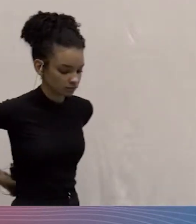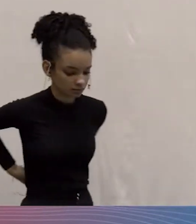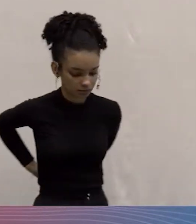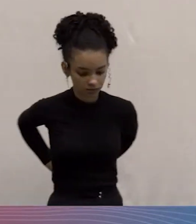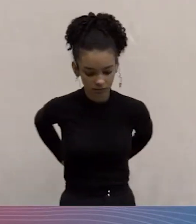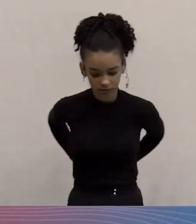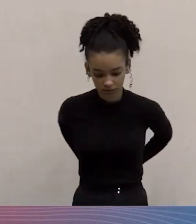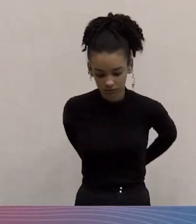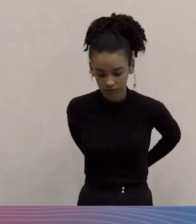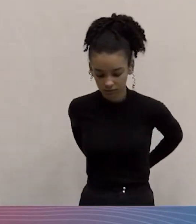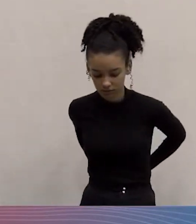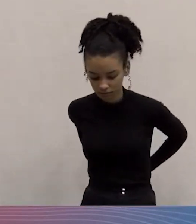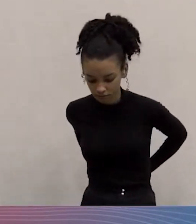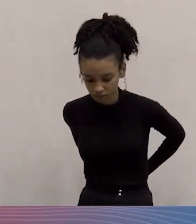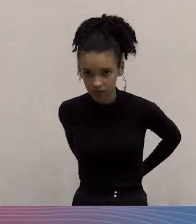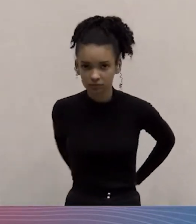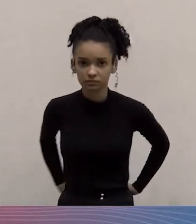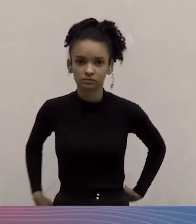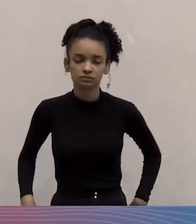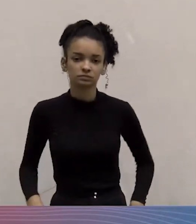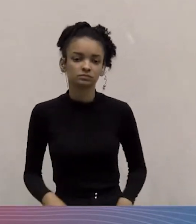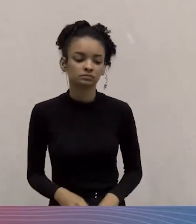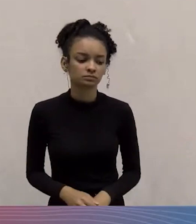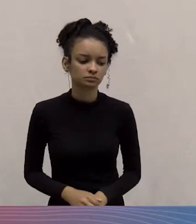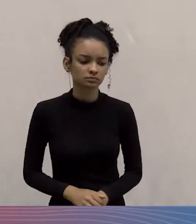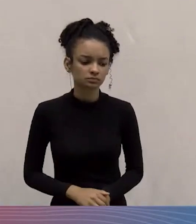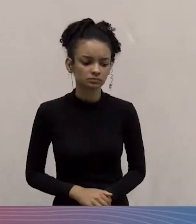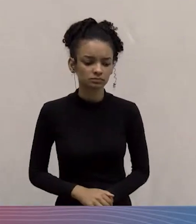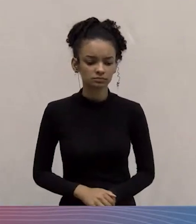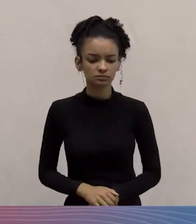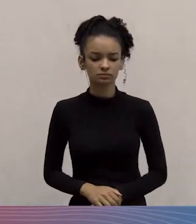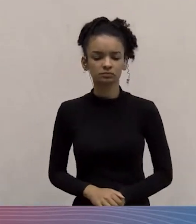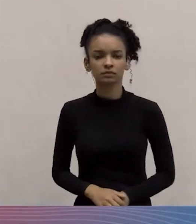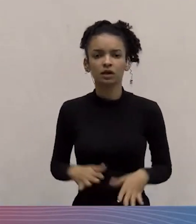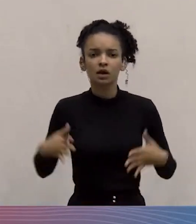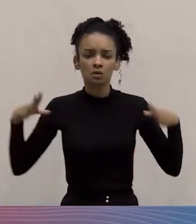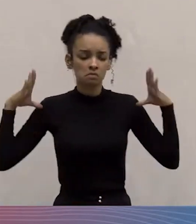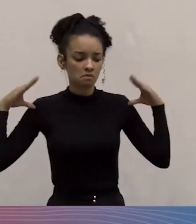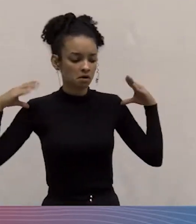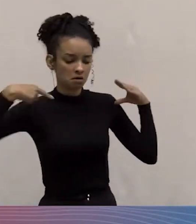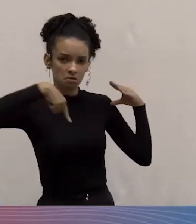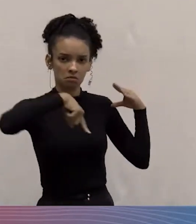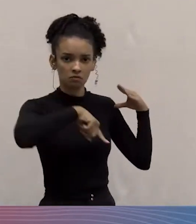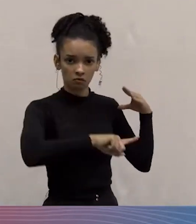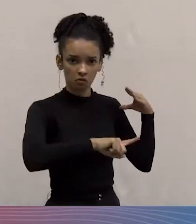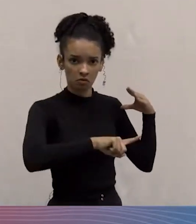estado natural, e tomaram as filhas dos homens por mulheres.